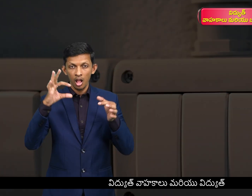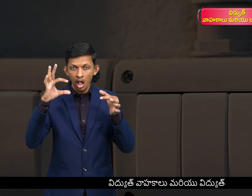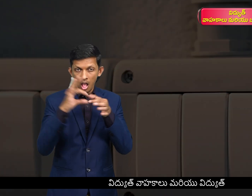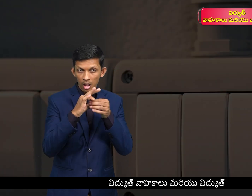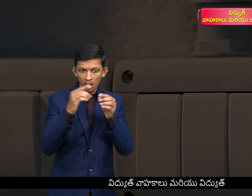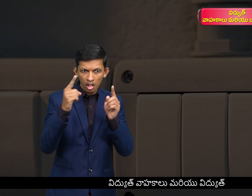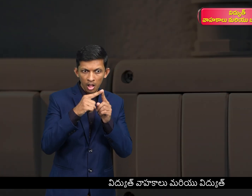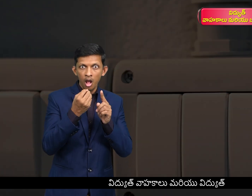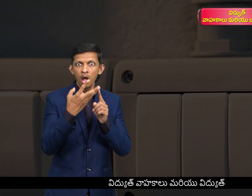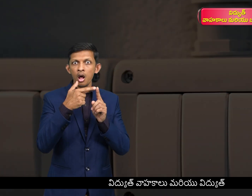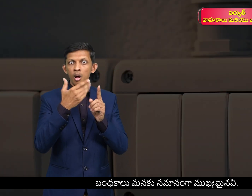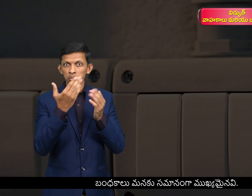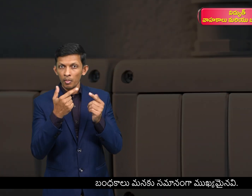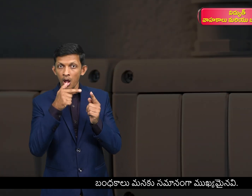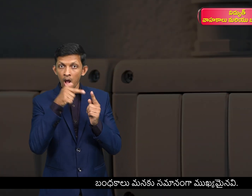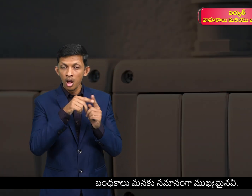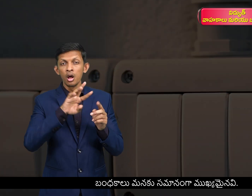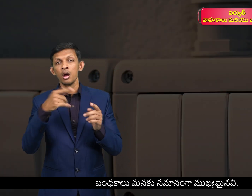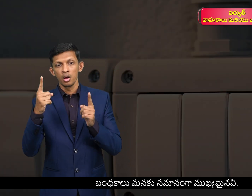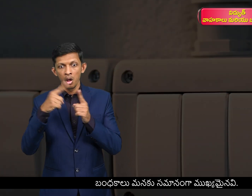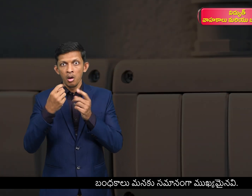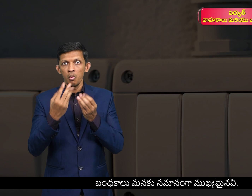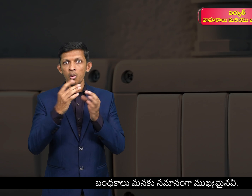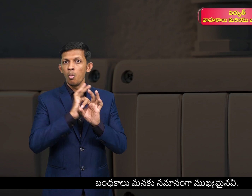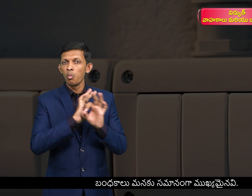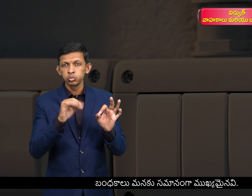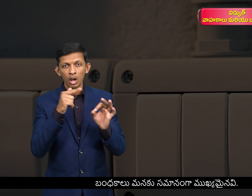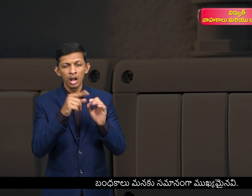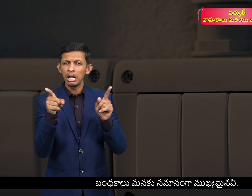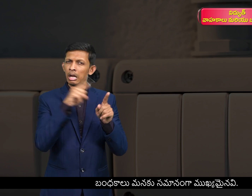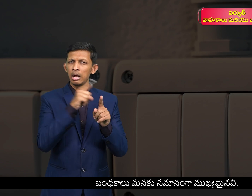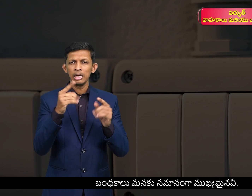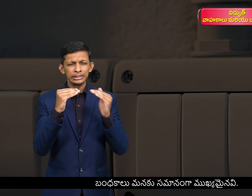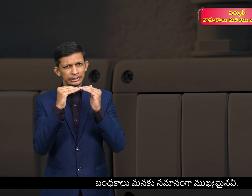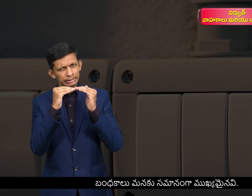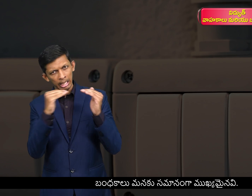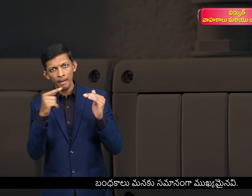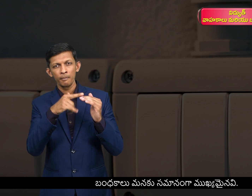విద్యుత్ వాహకాలు మరియు విద్యుత్ బంధకాలు మనకు సమానంగా ముఖ్యమైనవి.